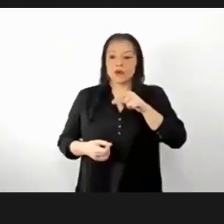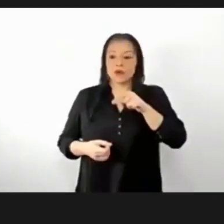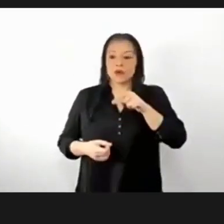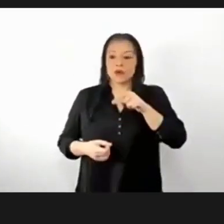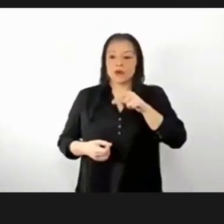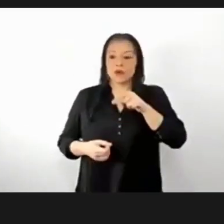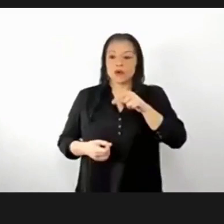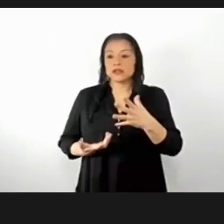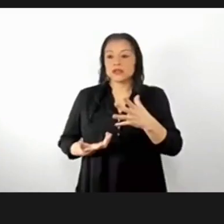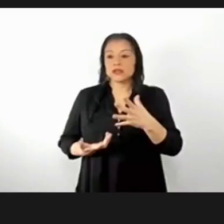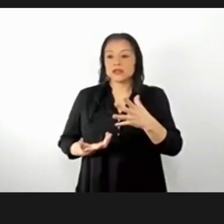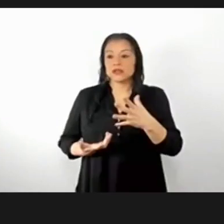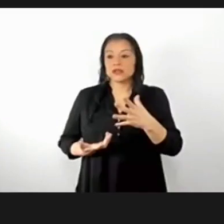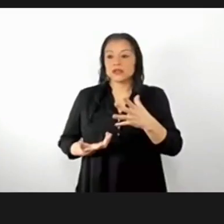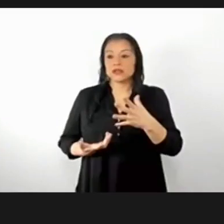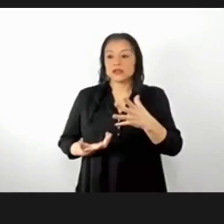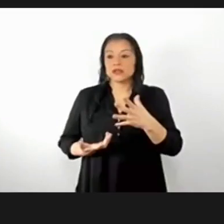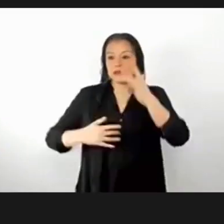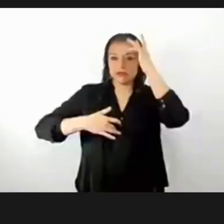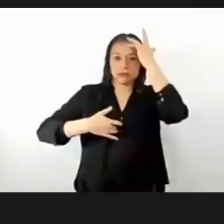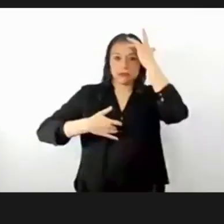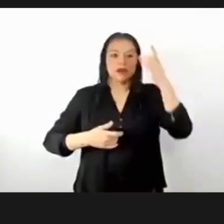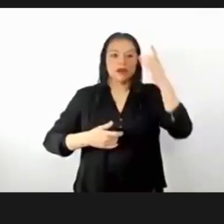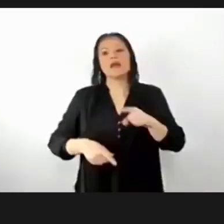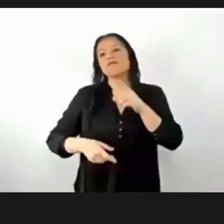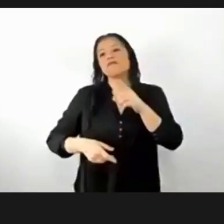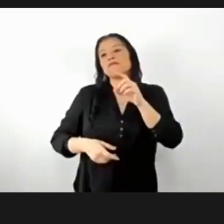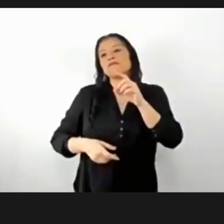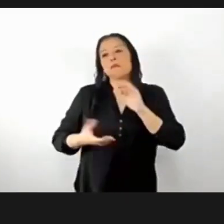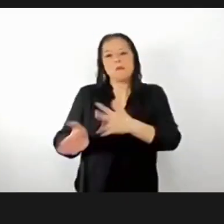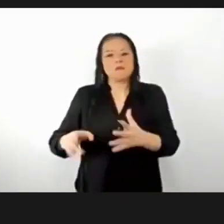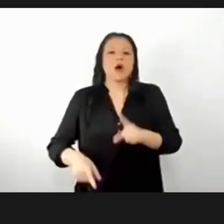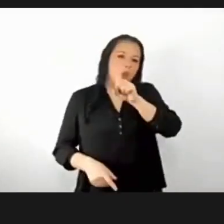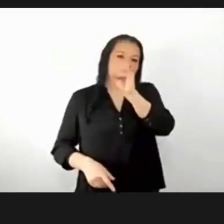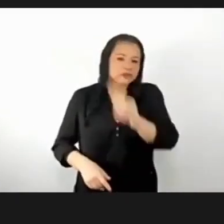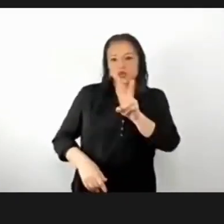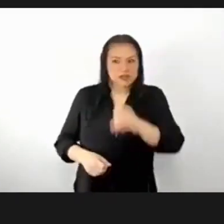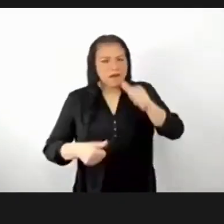compungidos con esta enfermedad que mata al 1-2% de las personas. ¿Se